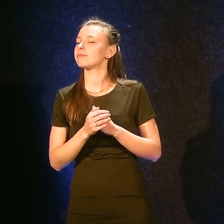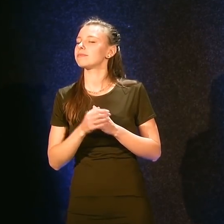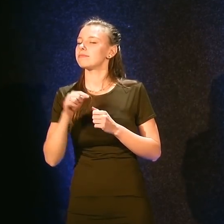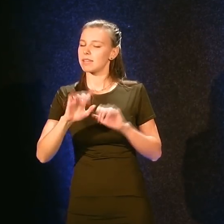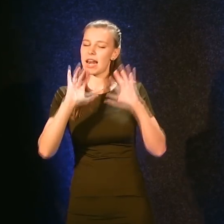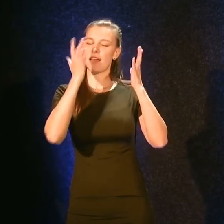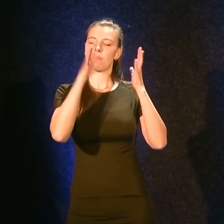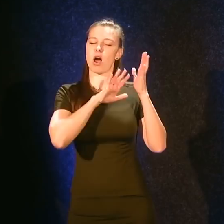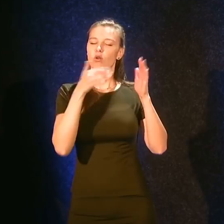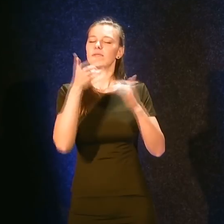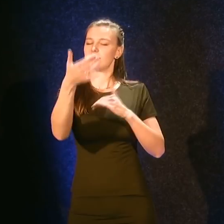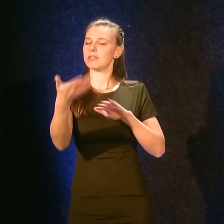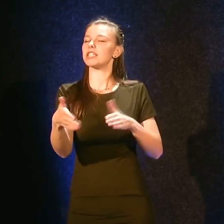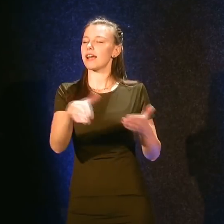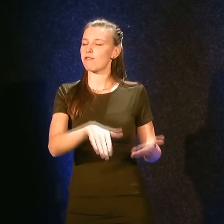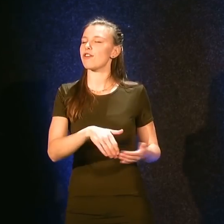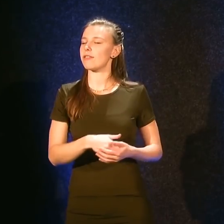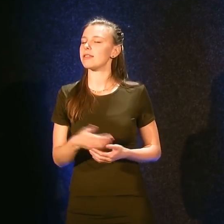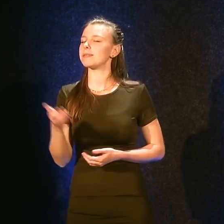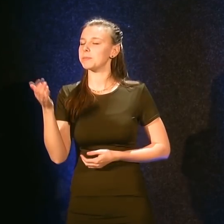in sterven.